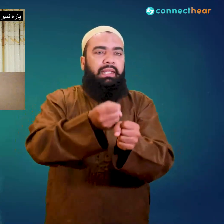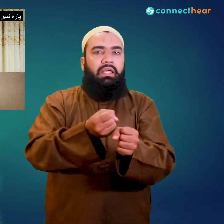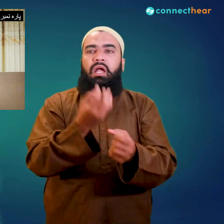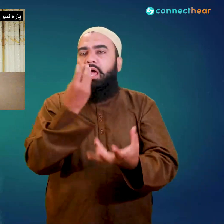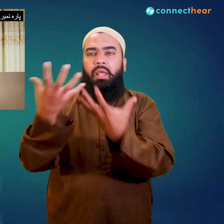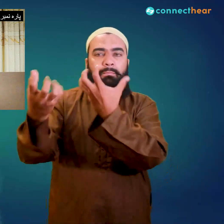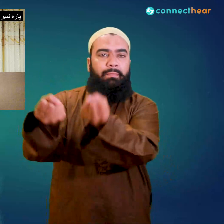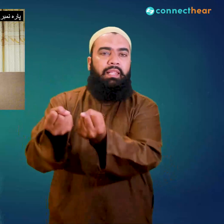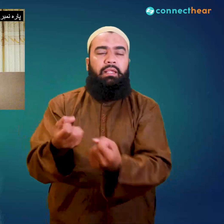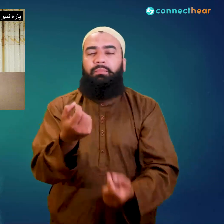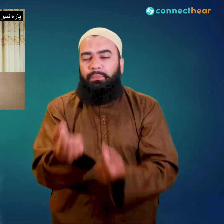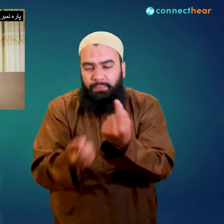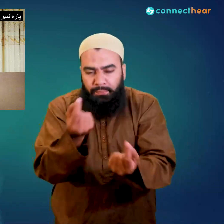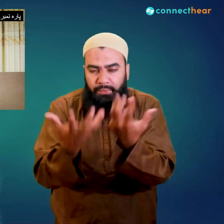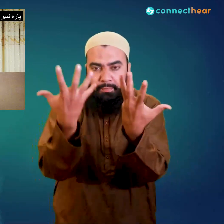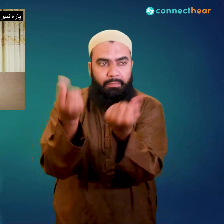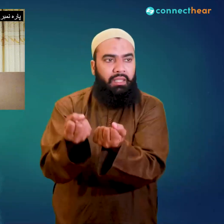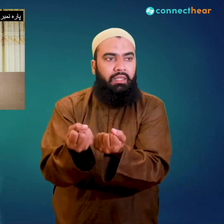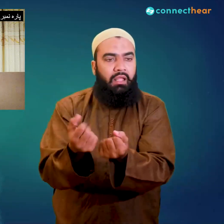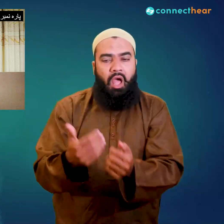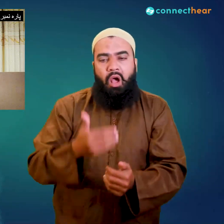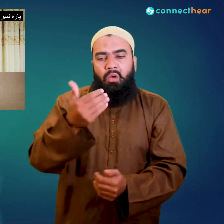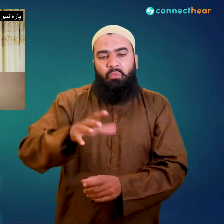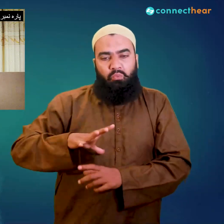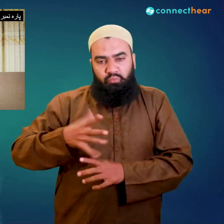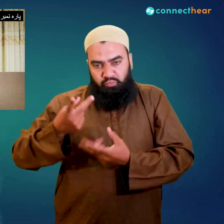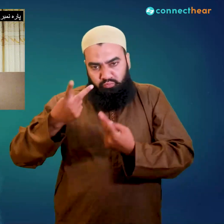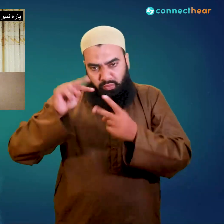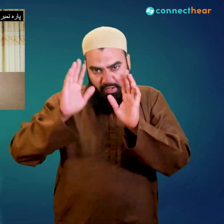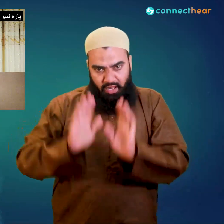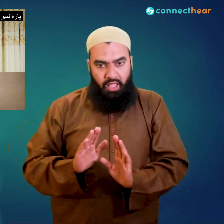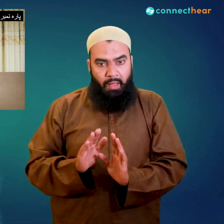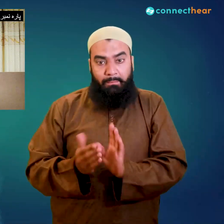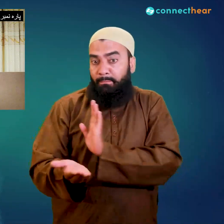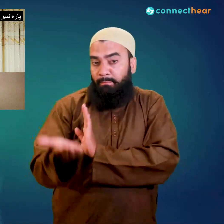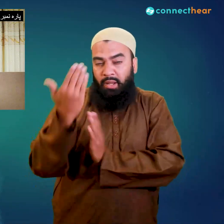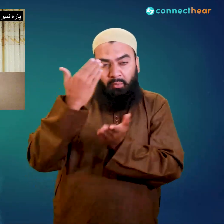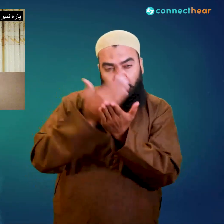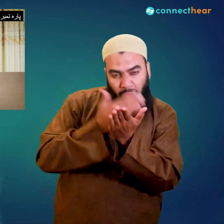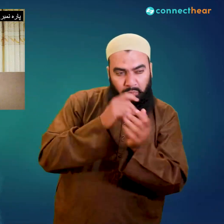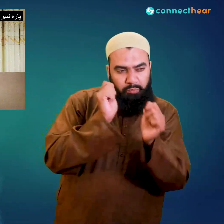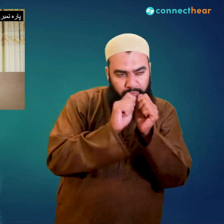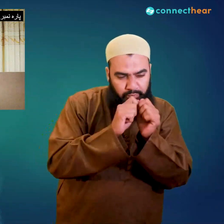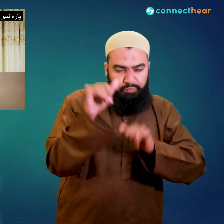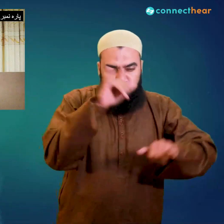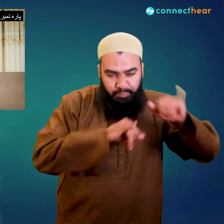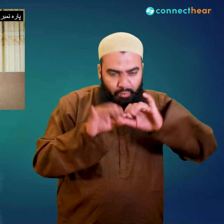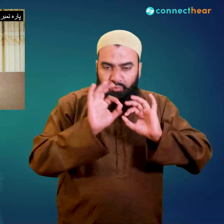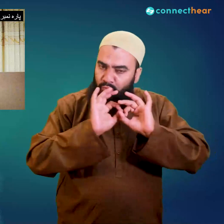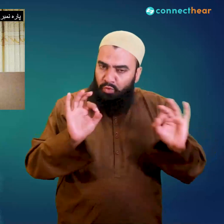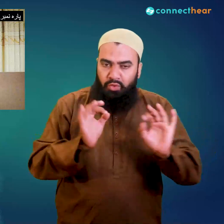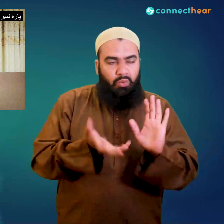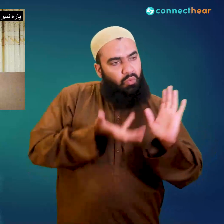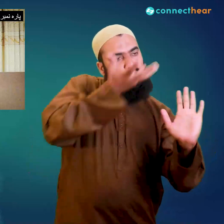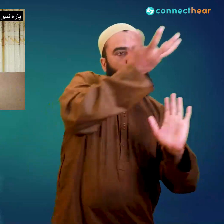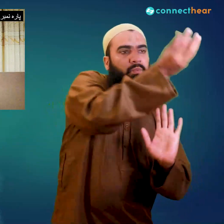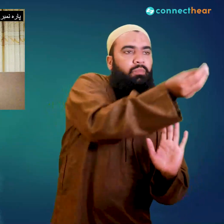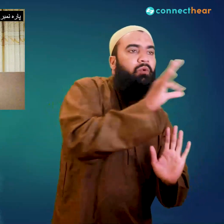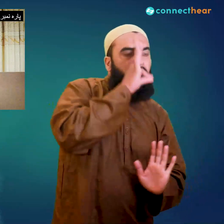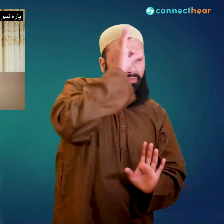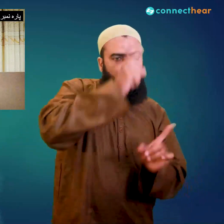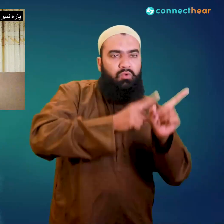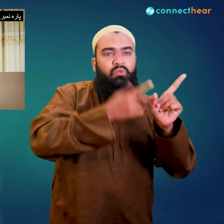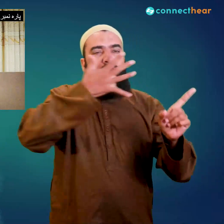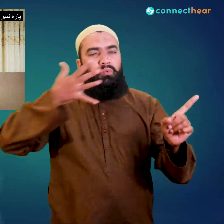جس سے بہت زیادہ نقصان ہوگا۔ البتہ اس قحط اور نقصان سے بچنے کی تدبیر یوسف